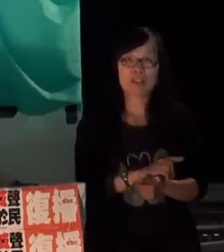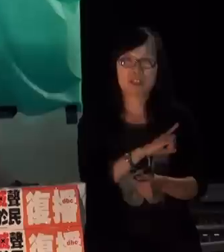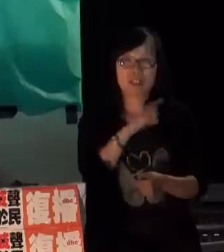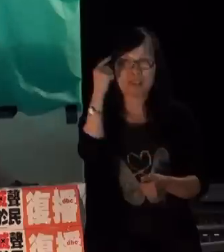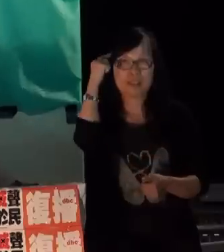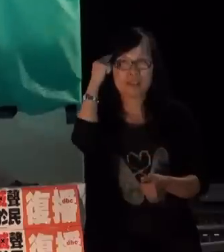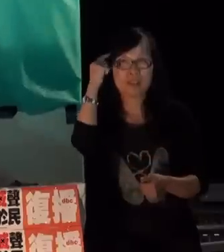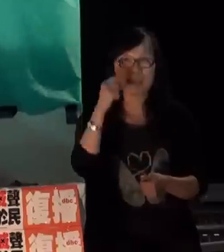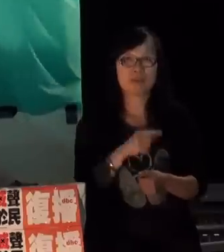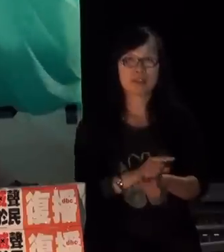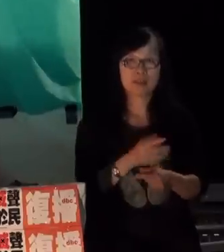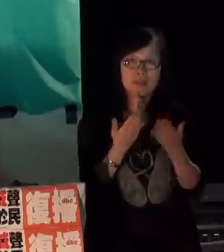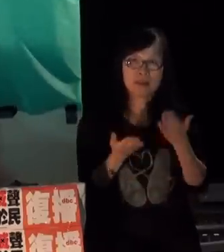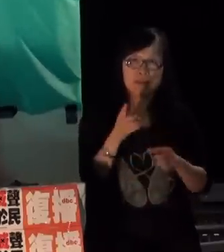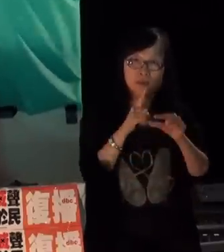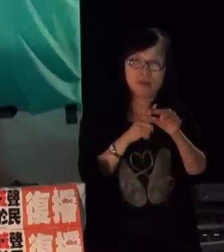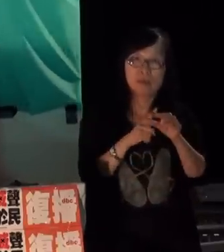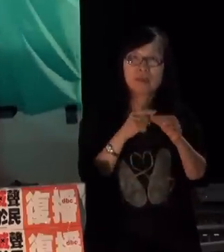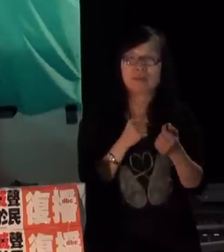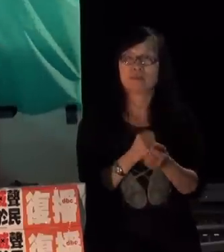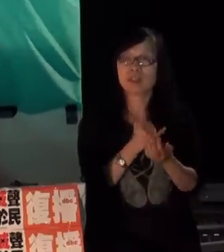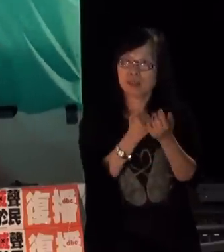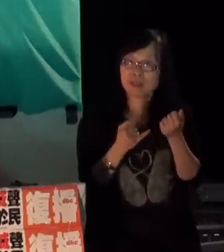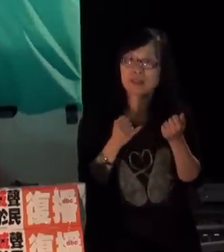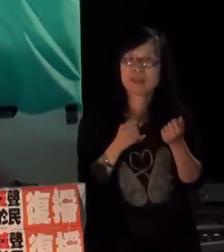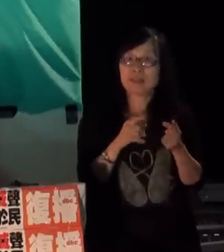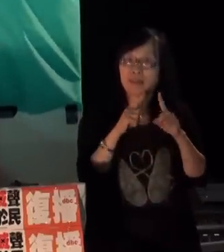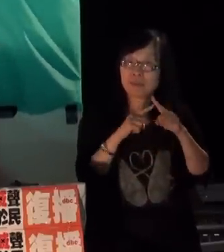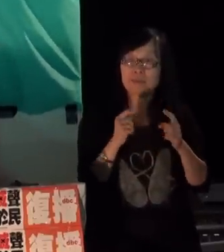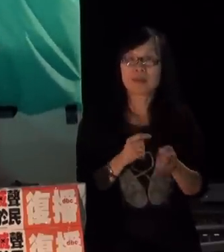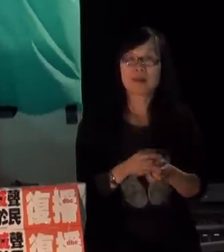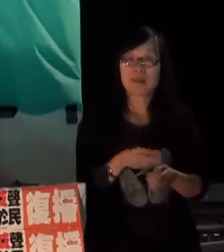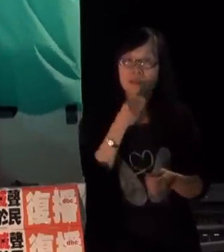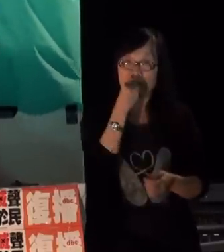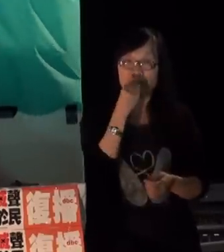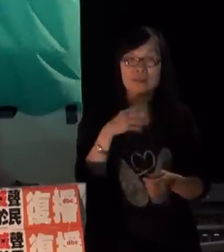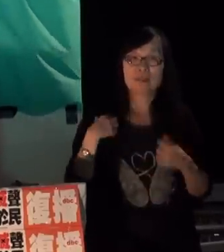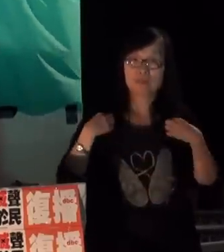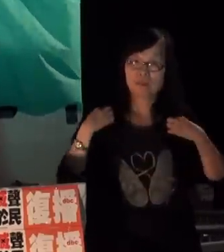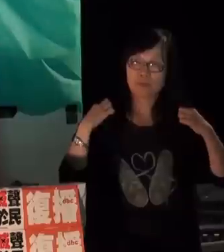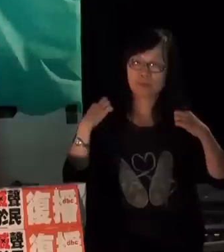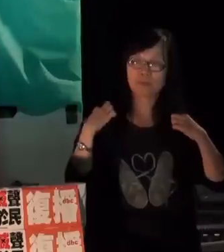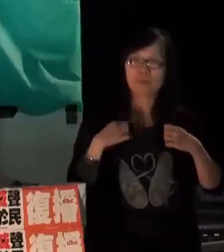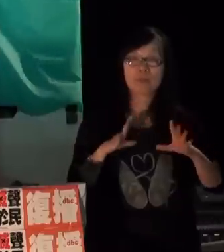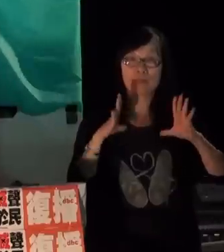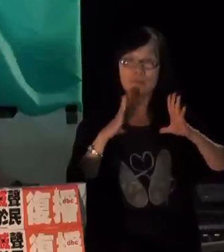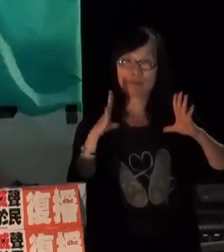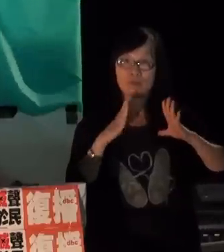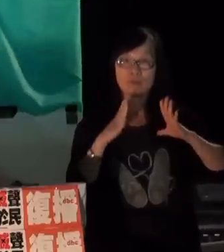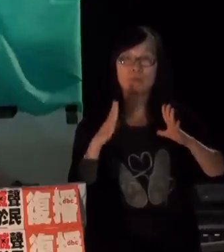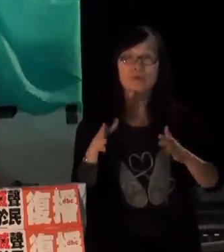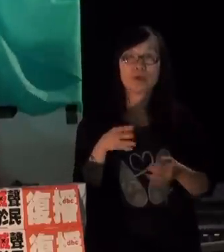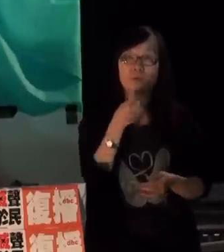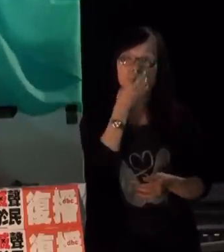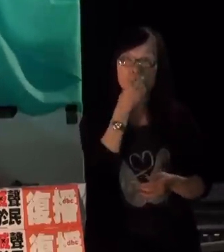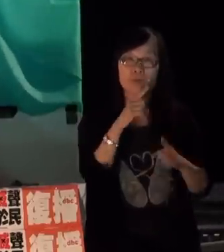子啊，或者係中產階級。 好， 偉哥，你食嘅、著嘅、享受嘅嘢，唔多唔少